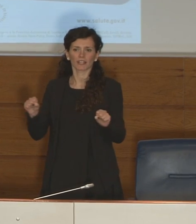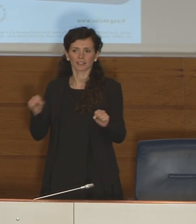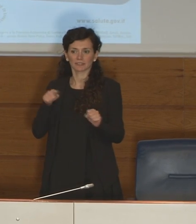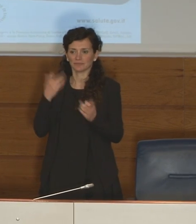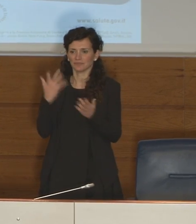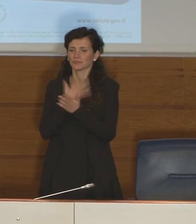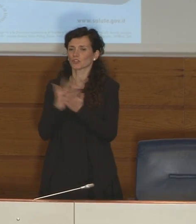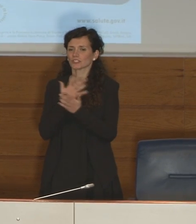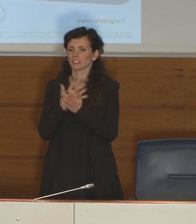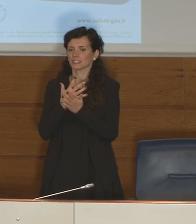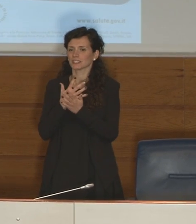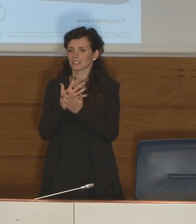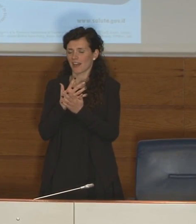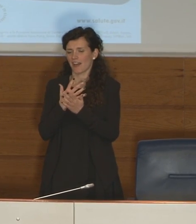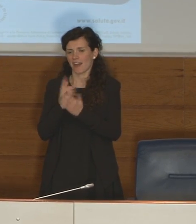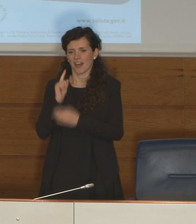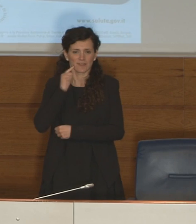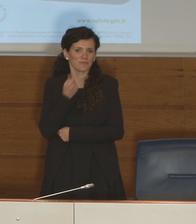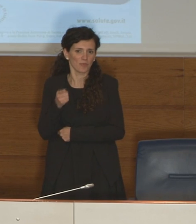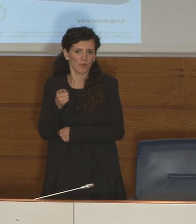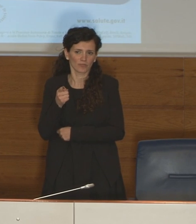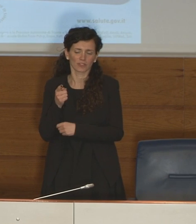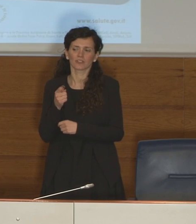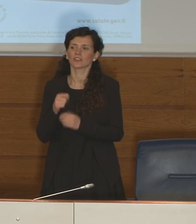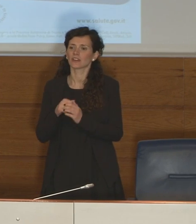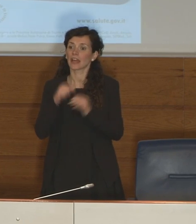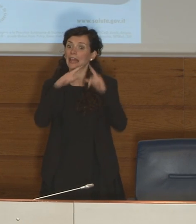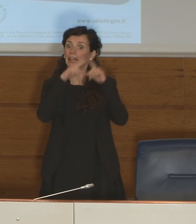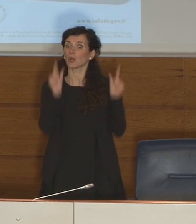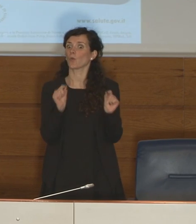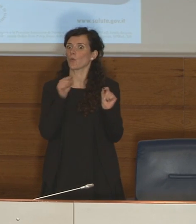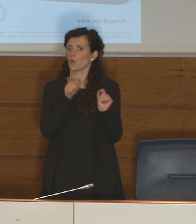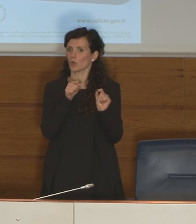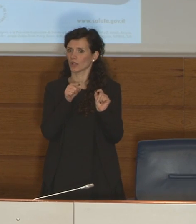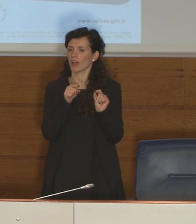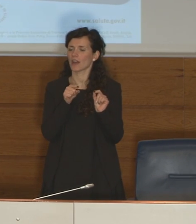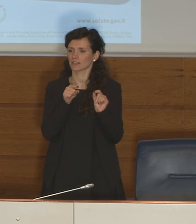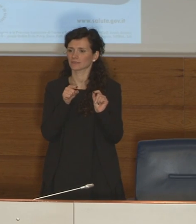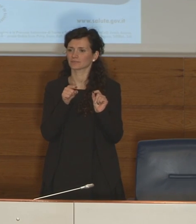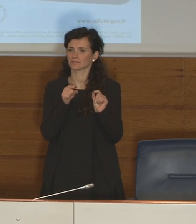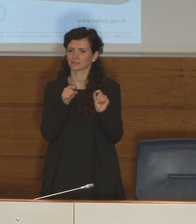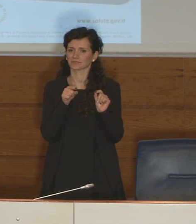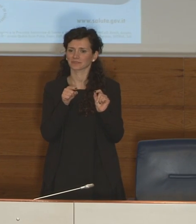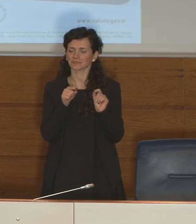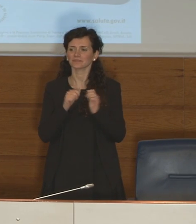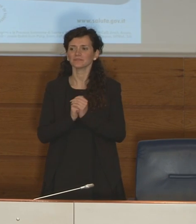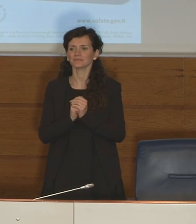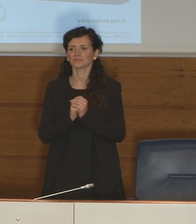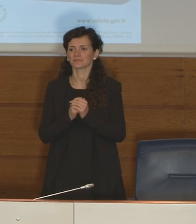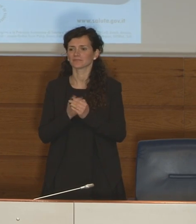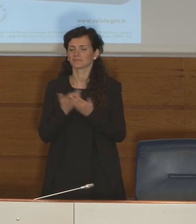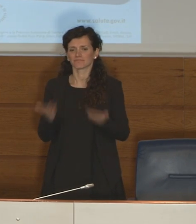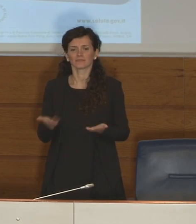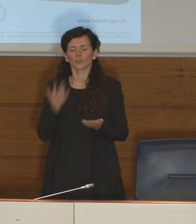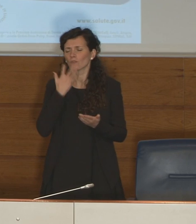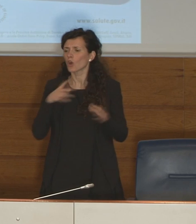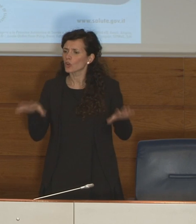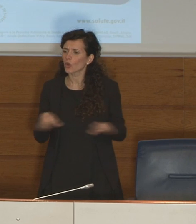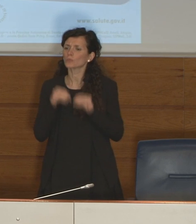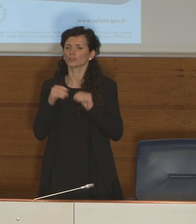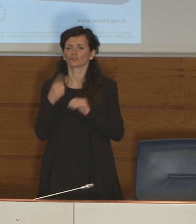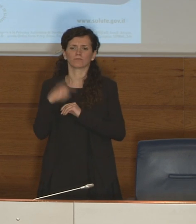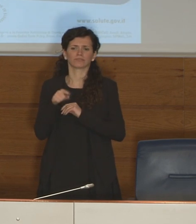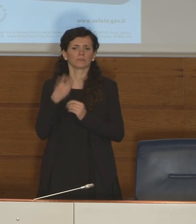della liguria e quindi questo è il dato che voglio dare all'inizio